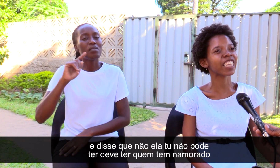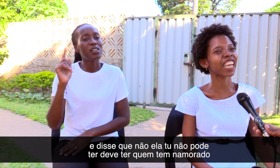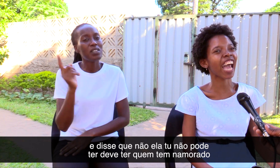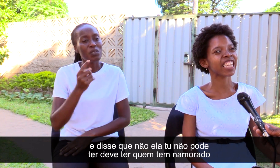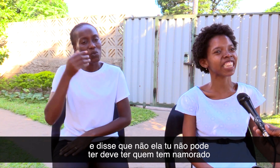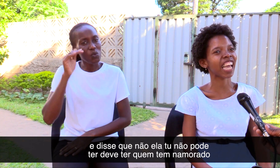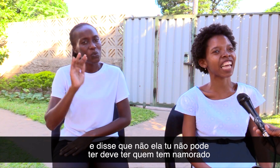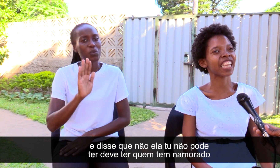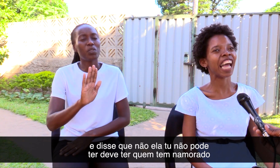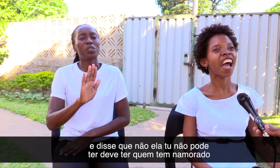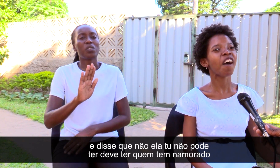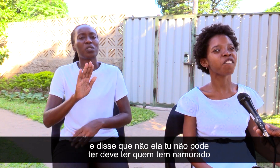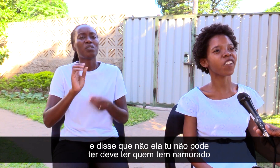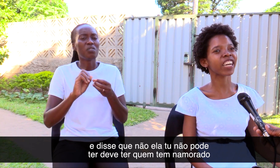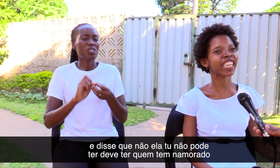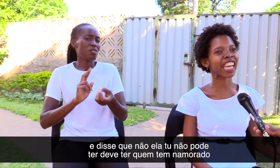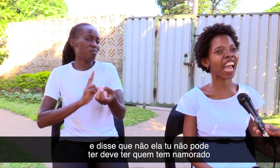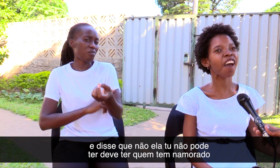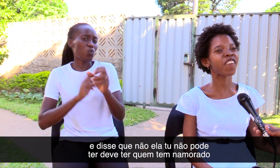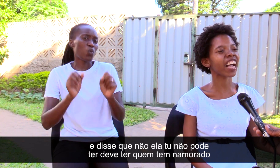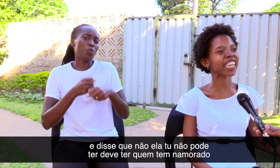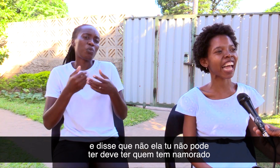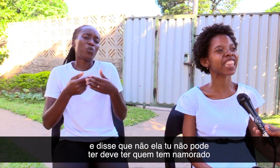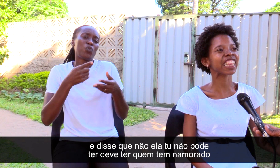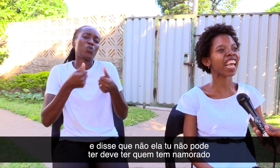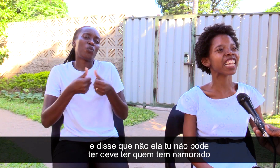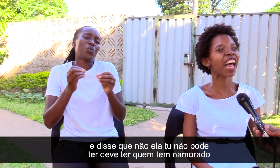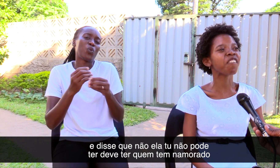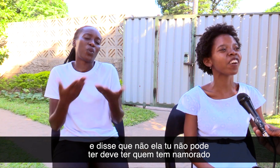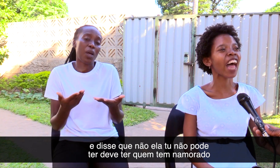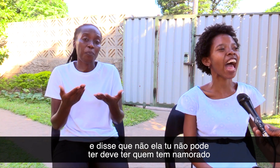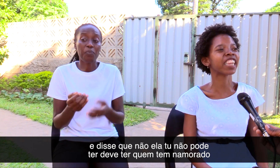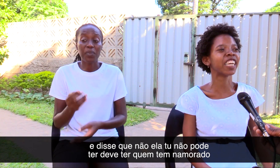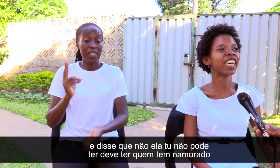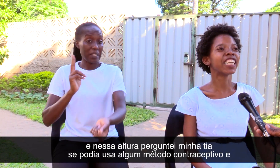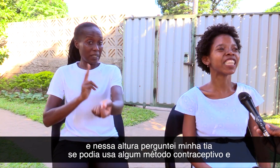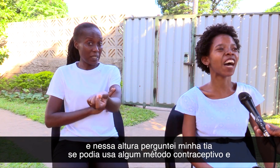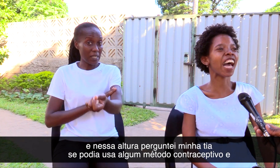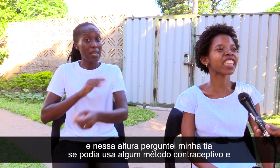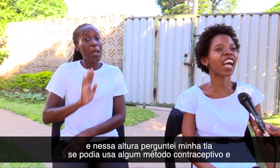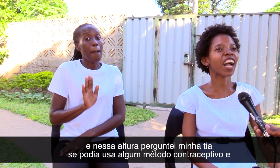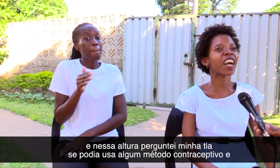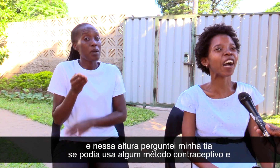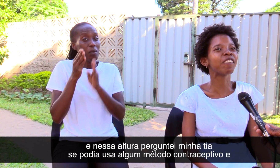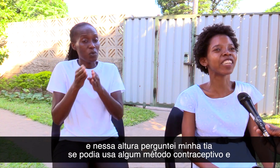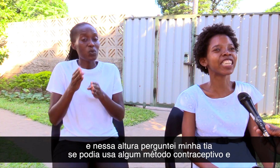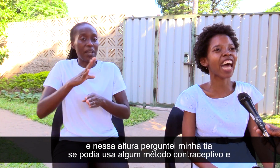não pode ter, porque é para quem tem namorado, não é